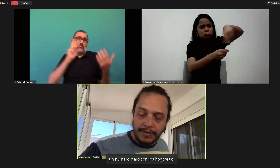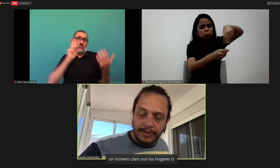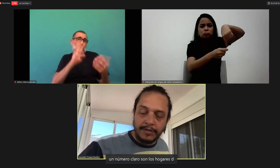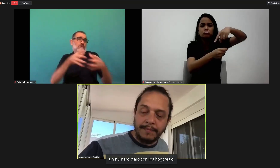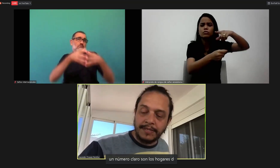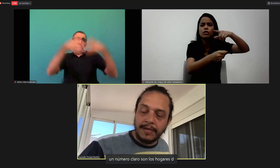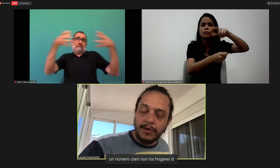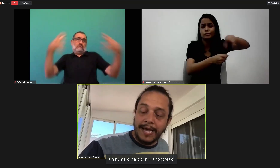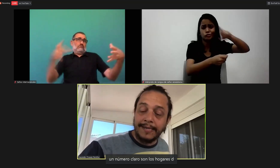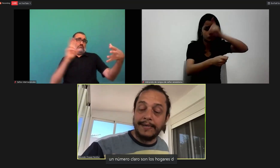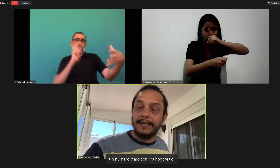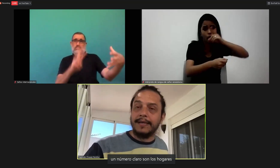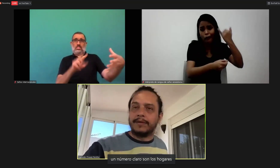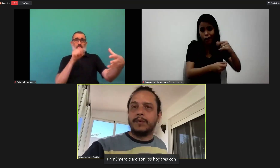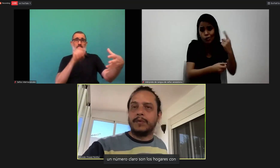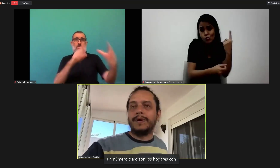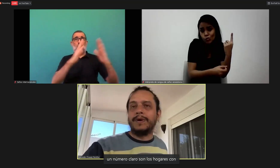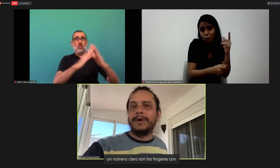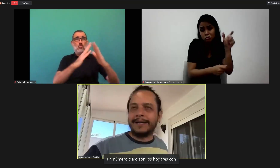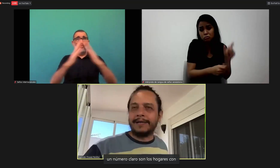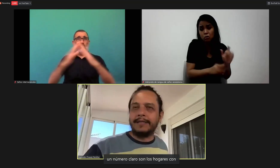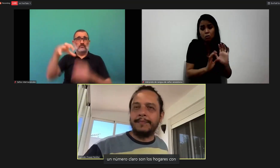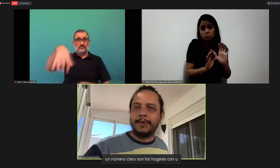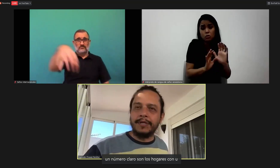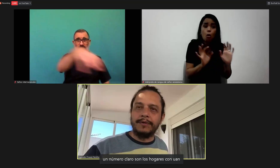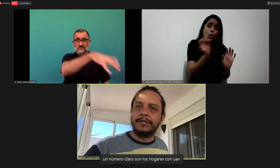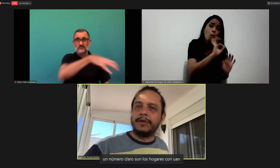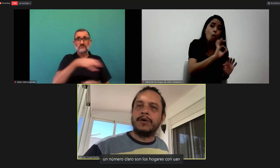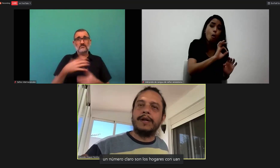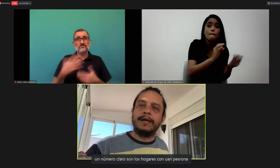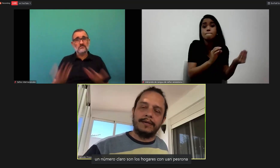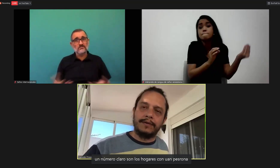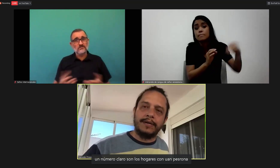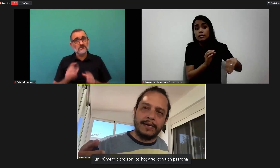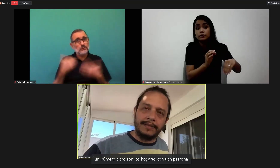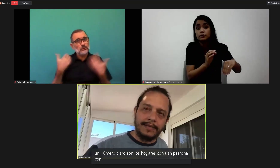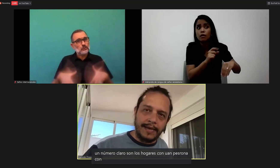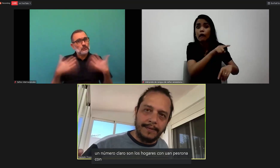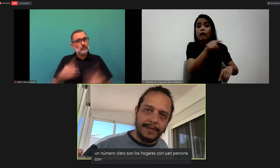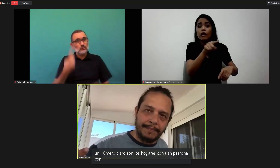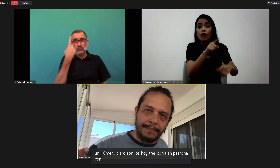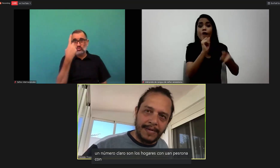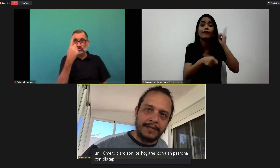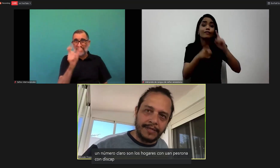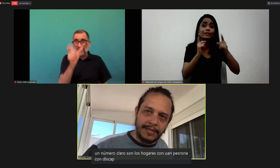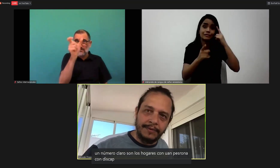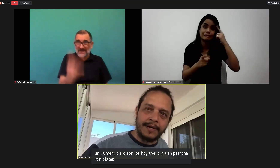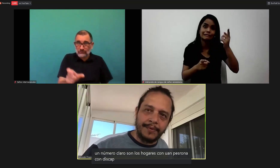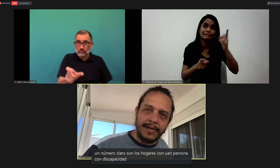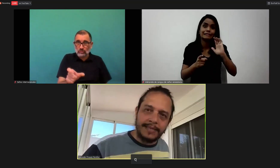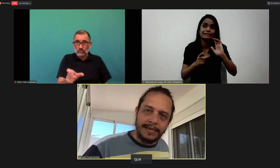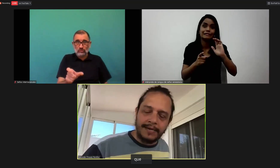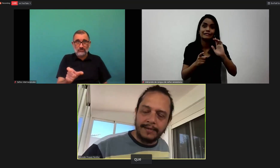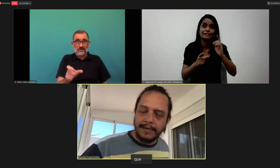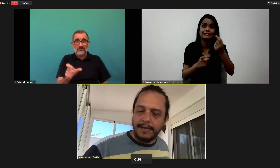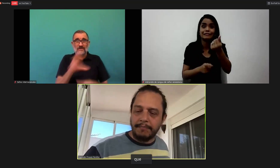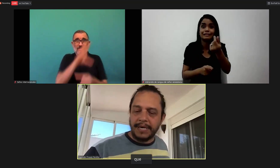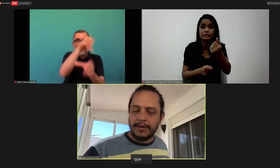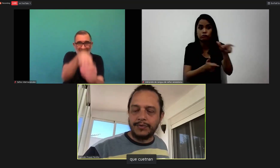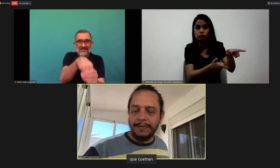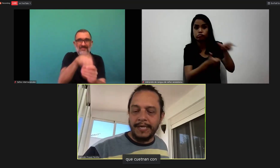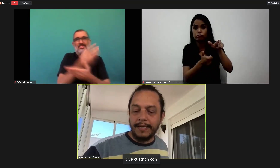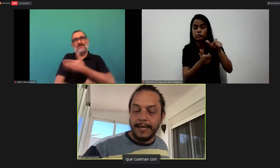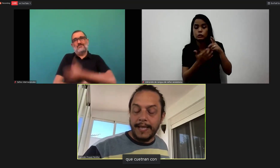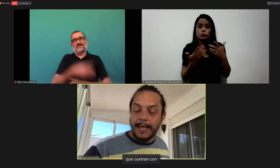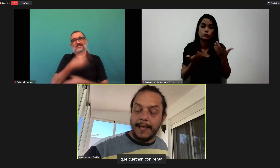hay una persona con discapacidad en un hogar, cuentan con una renta disponible, esto es con la cantidad de plata efectiva que pueden gastar